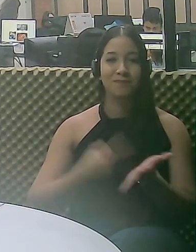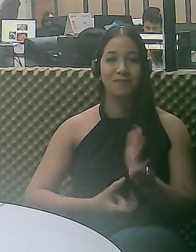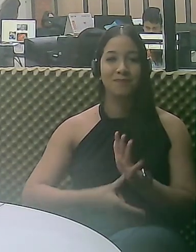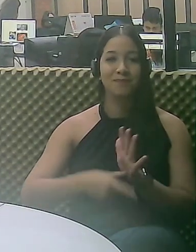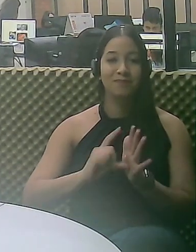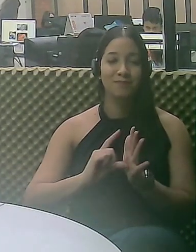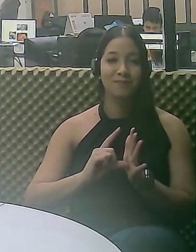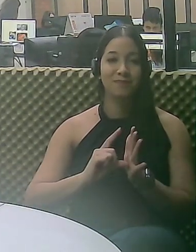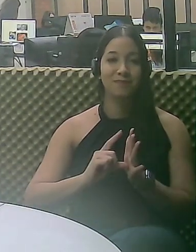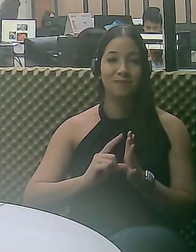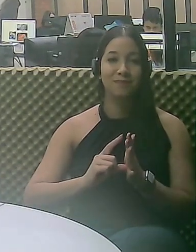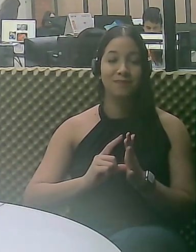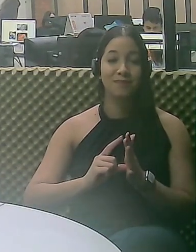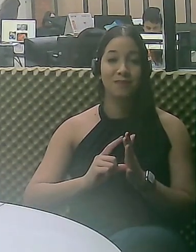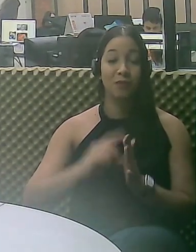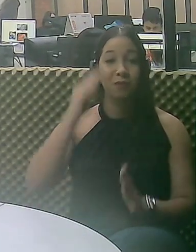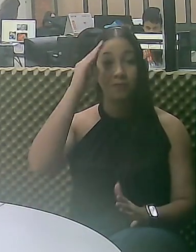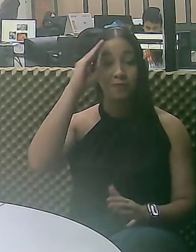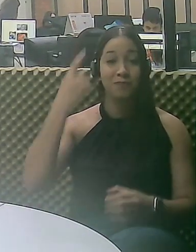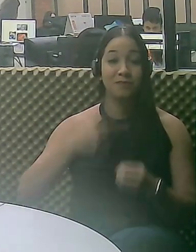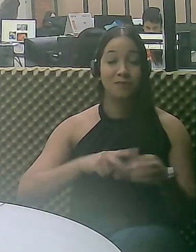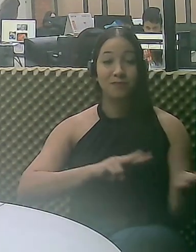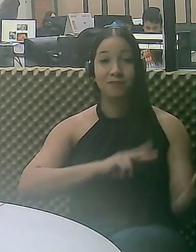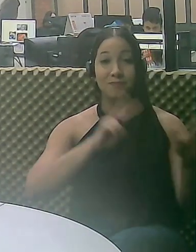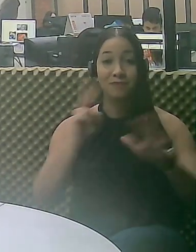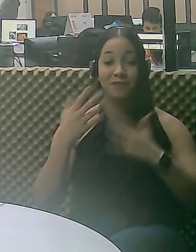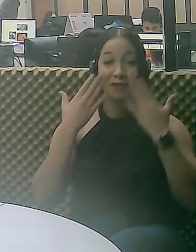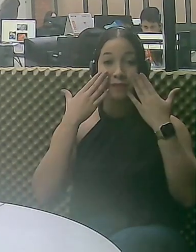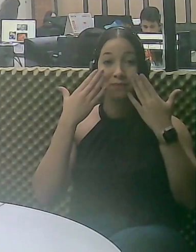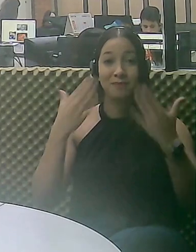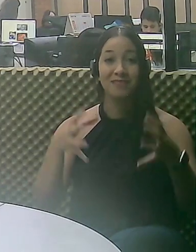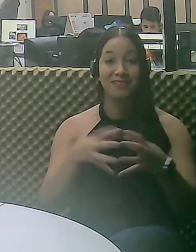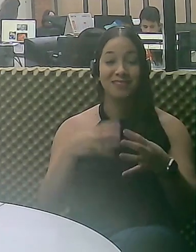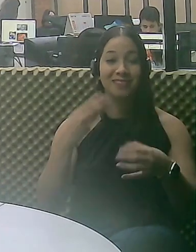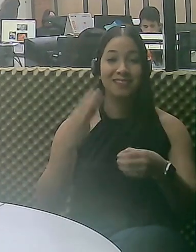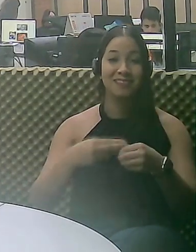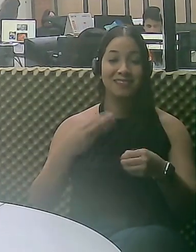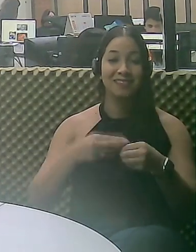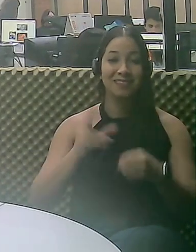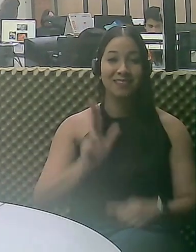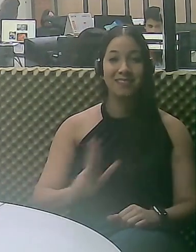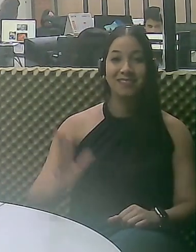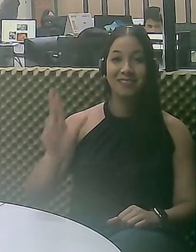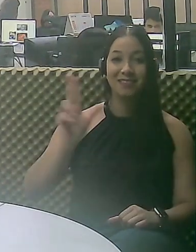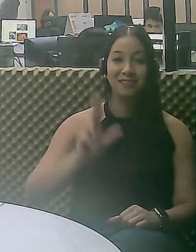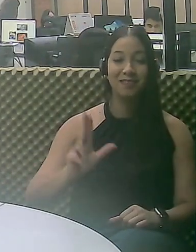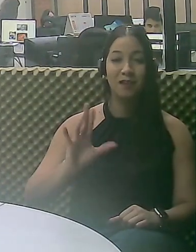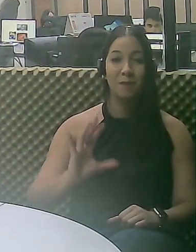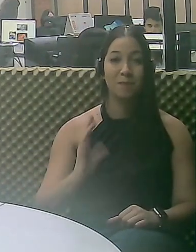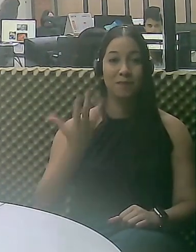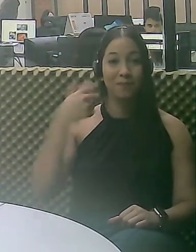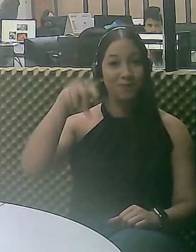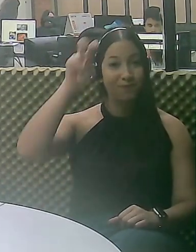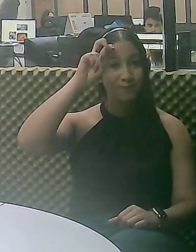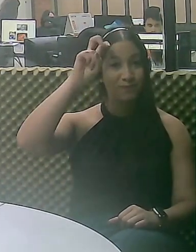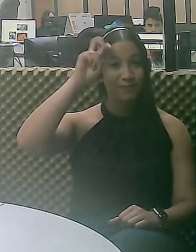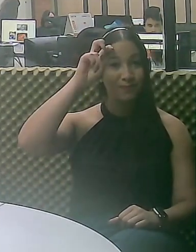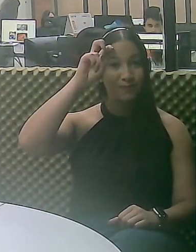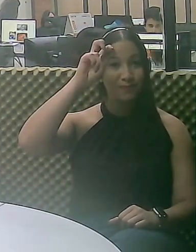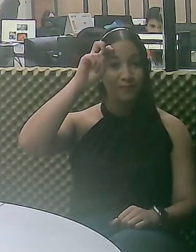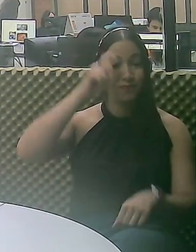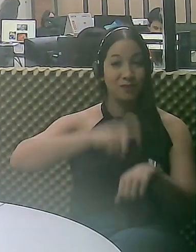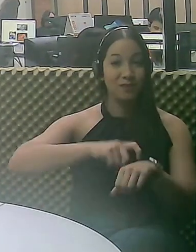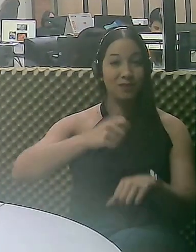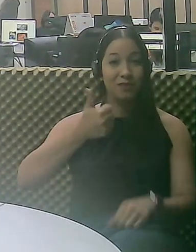inscrição. O ponto alto da semana especial será a apresentação da Banda Municipal de Uberlândia, que vai ocorrer na quinta-feira,